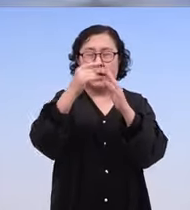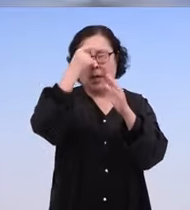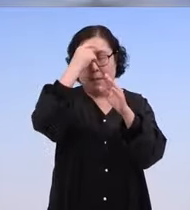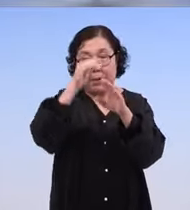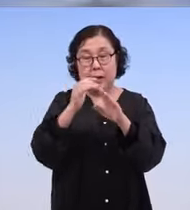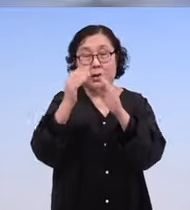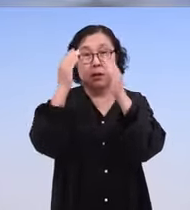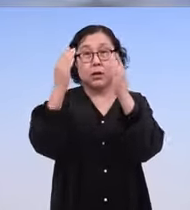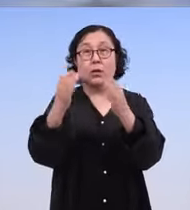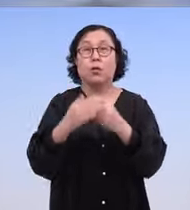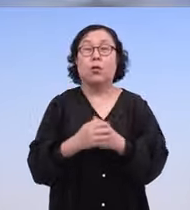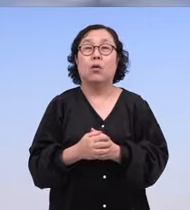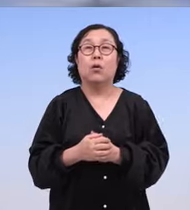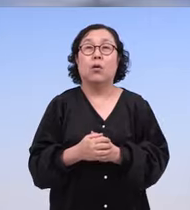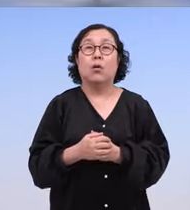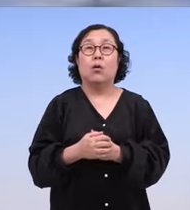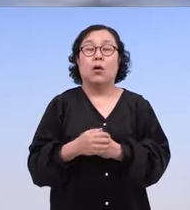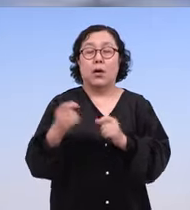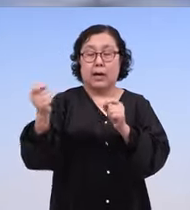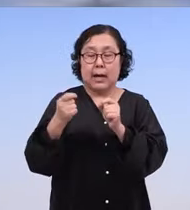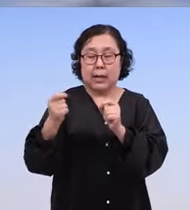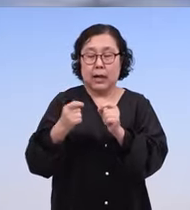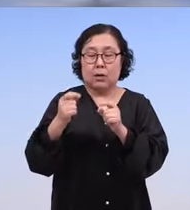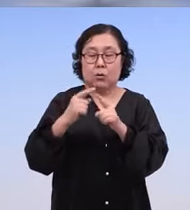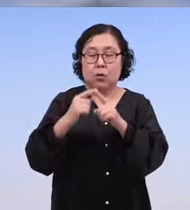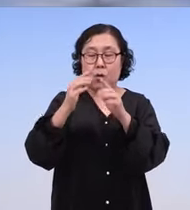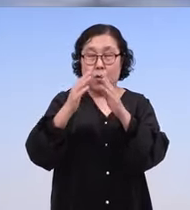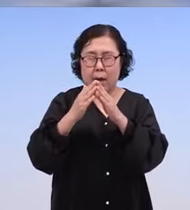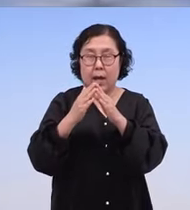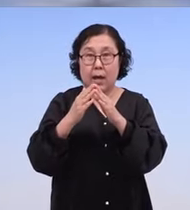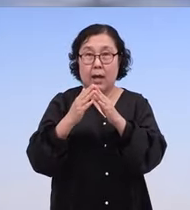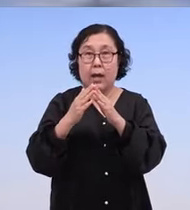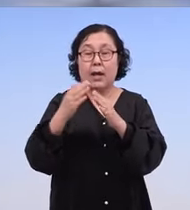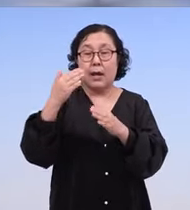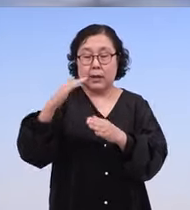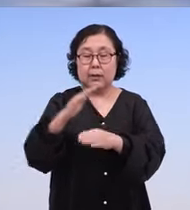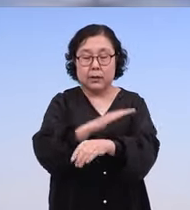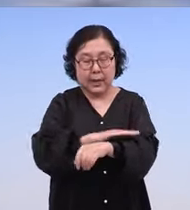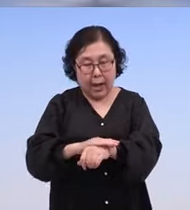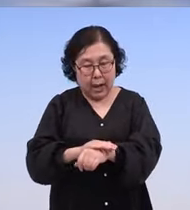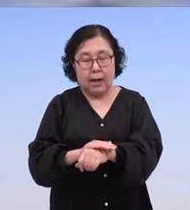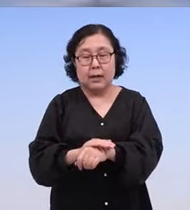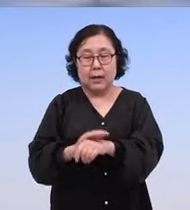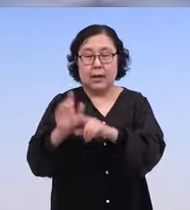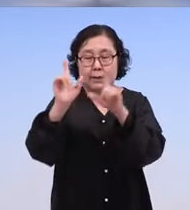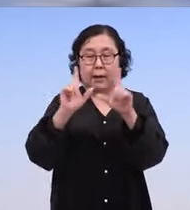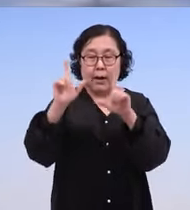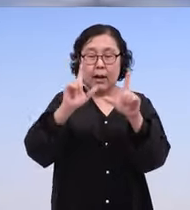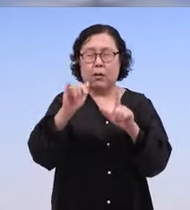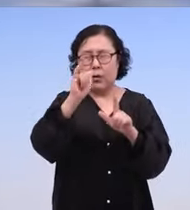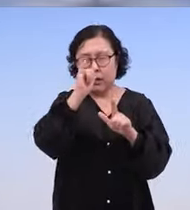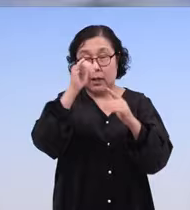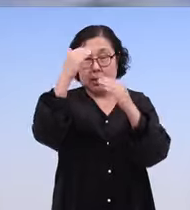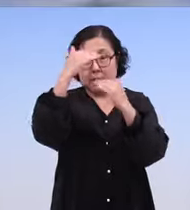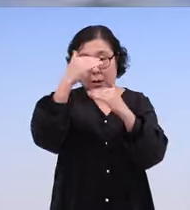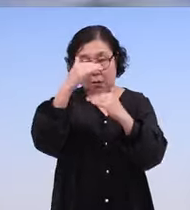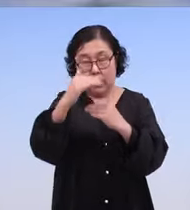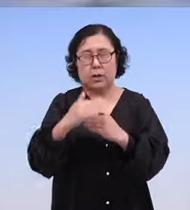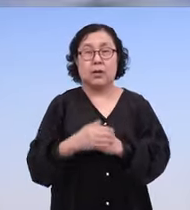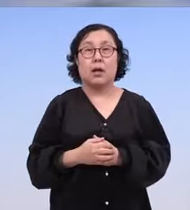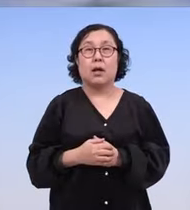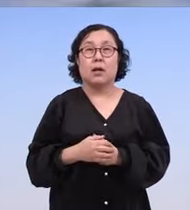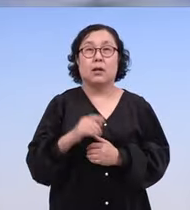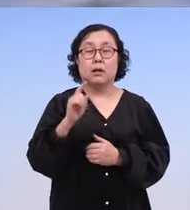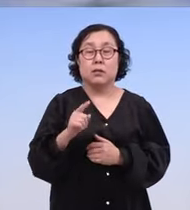안 받으니까 이제는 가까운 교회로 가셔서 이제 잘 적응을 하고 있다는 그런 내용인데요. 제가